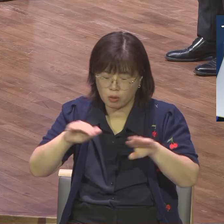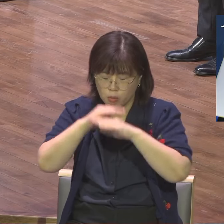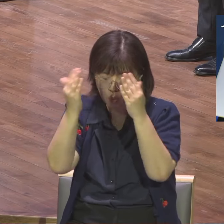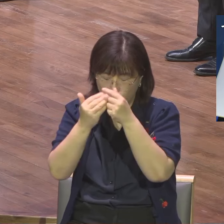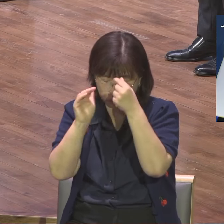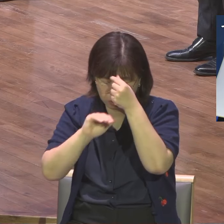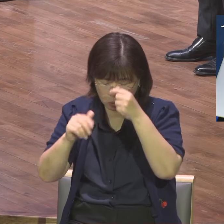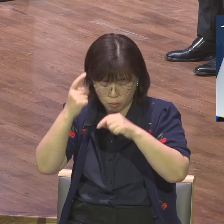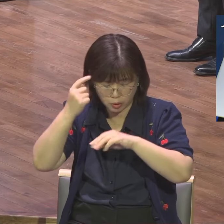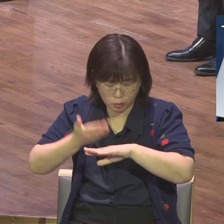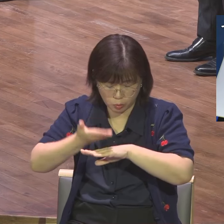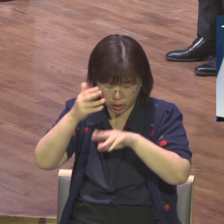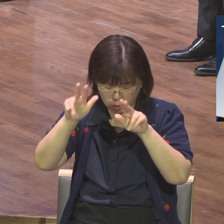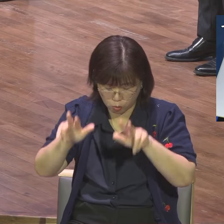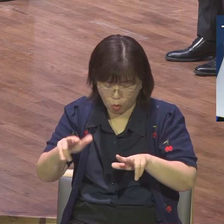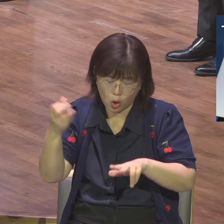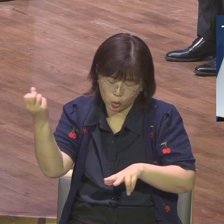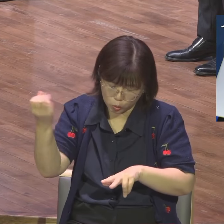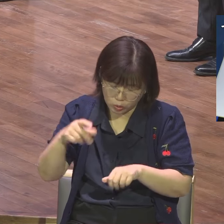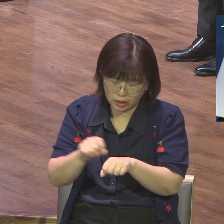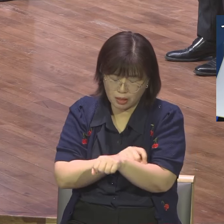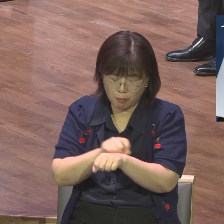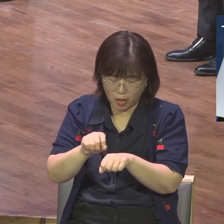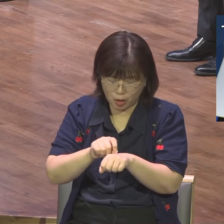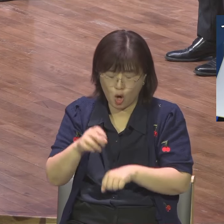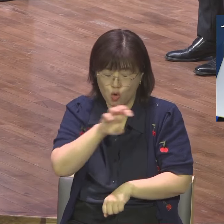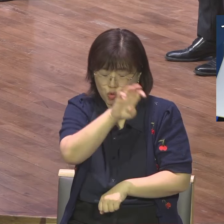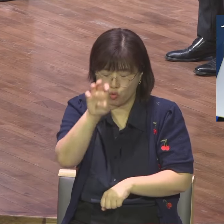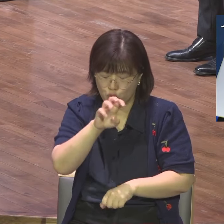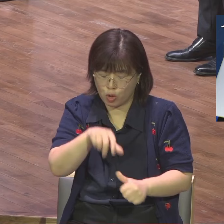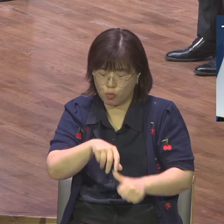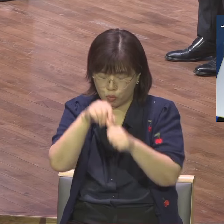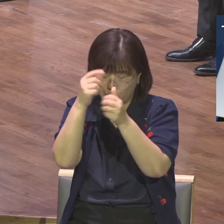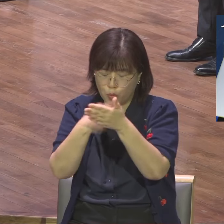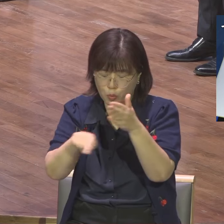성도들과 특별히 유럽살리 플랫폼으로 세우신